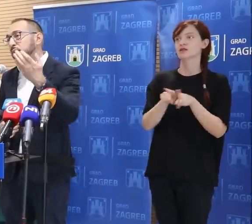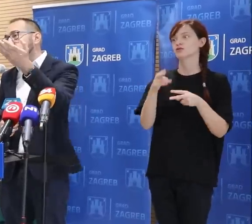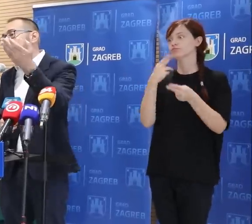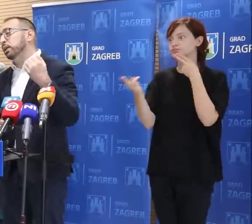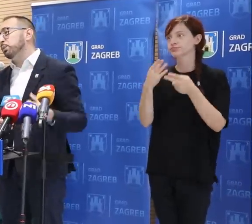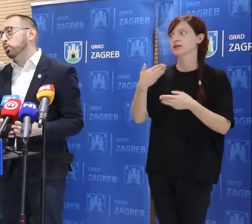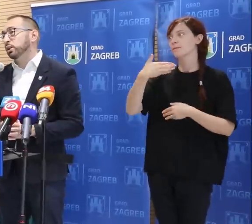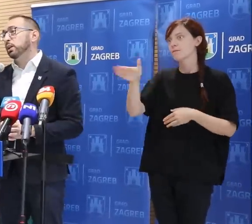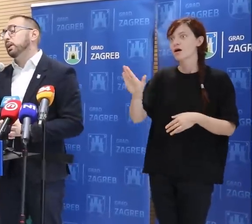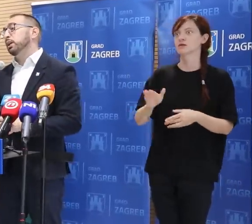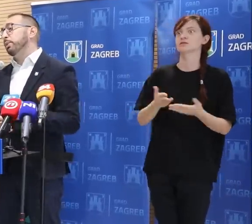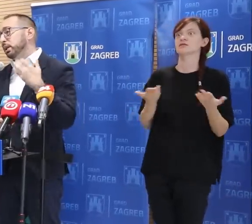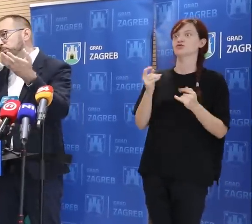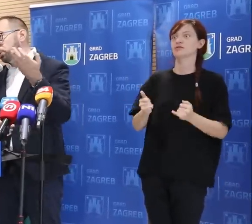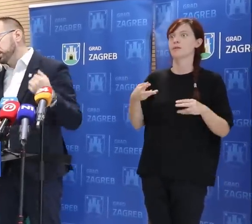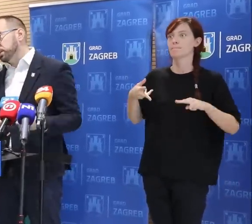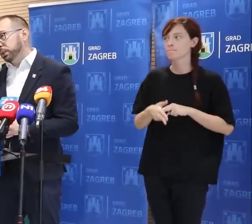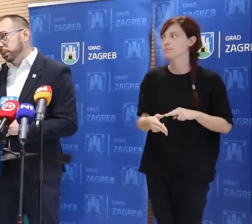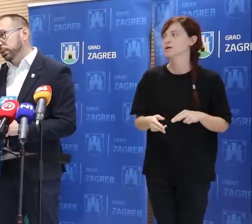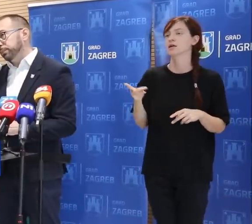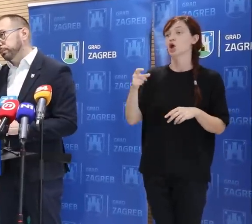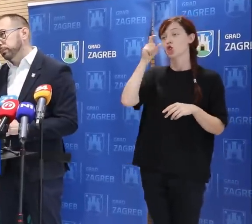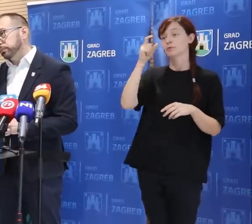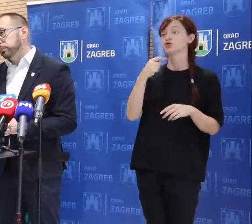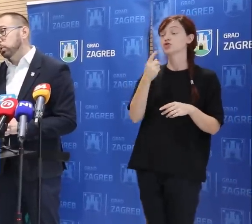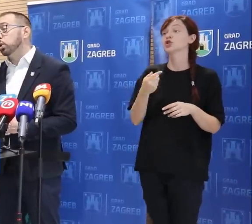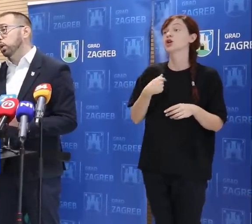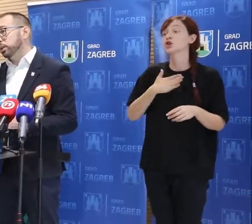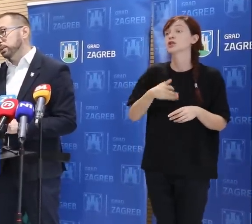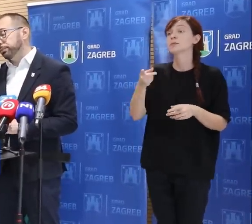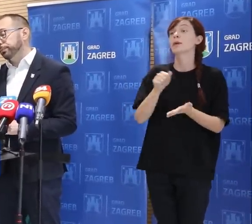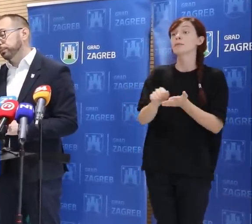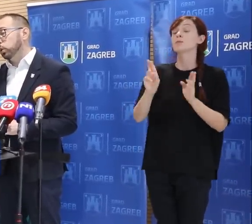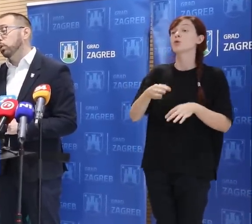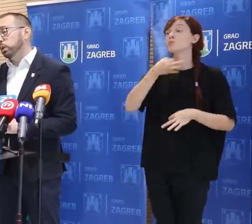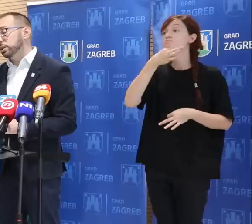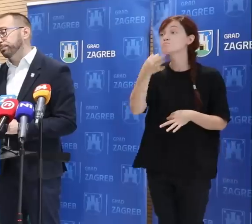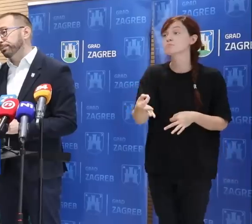izađite van da drugi novinari mogu, da mediji mogu postaviti pitanje. Jedno pitanje, barem.